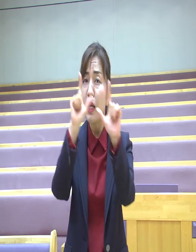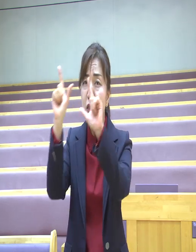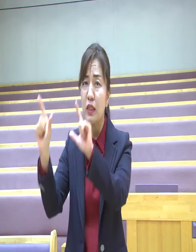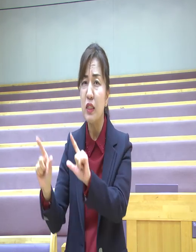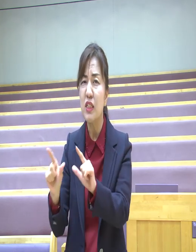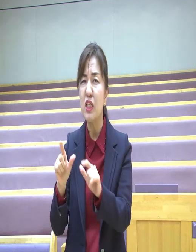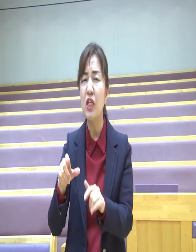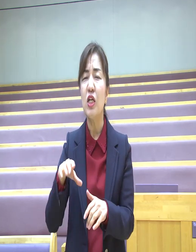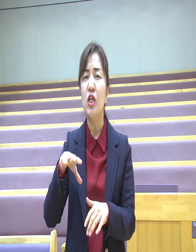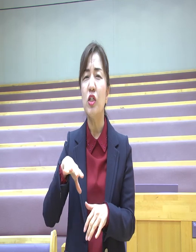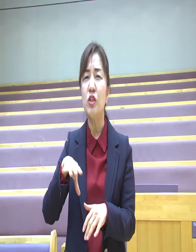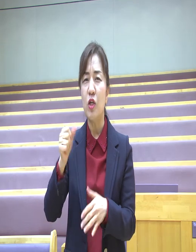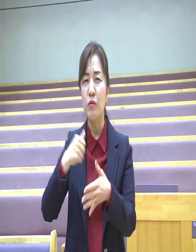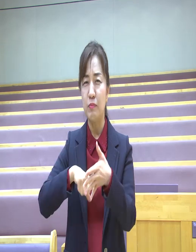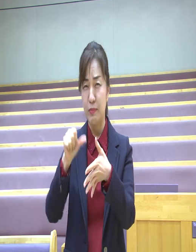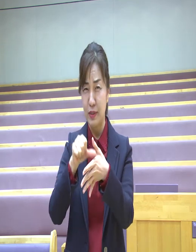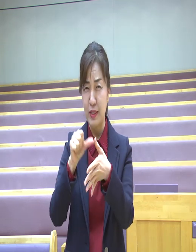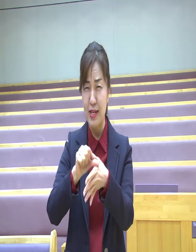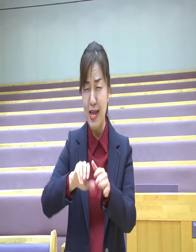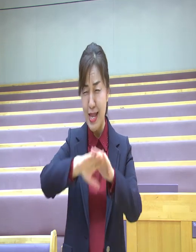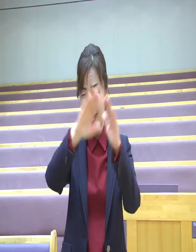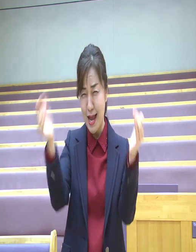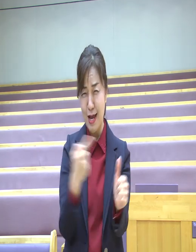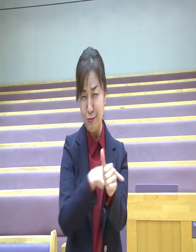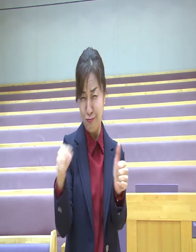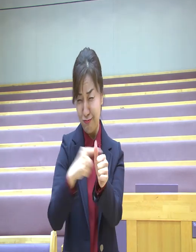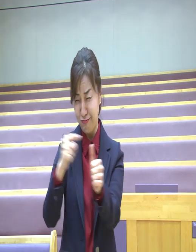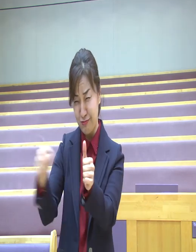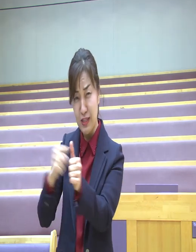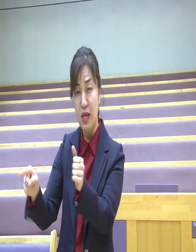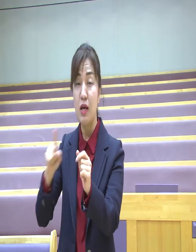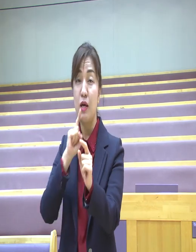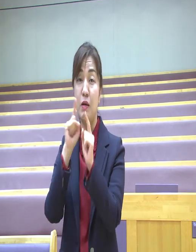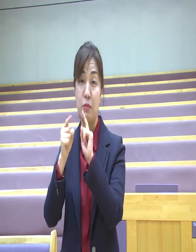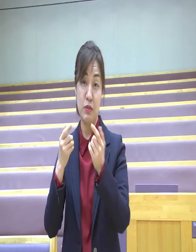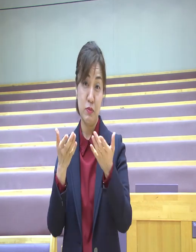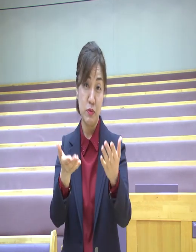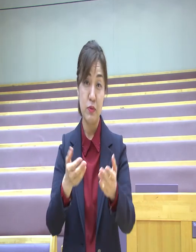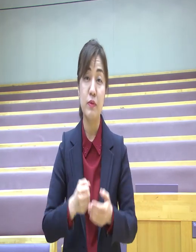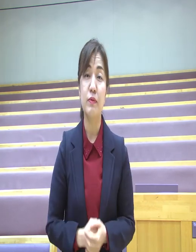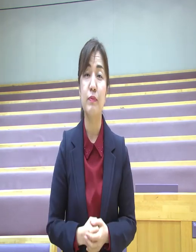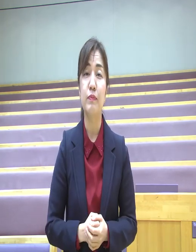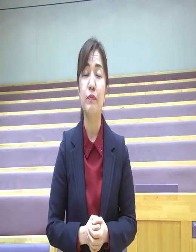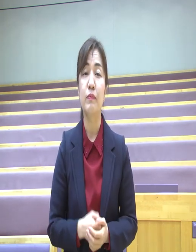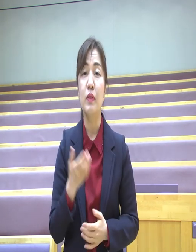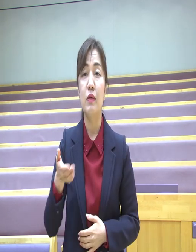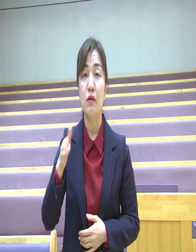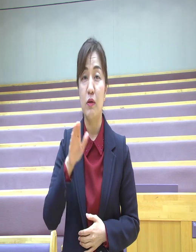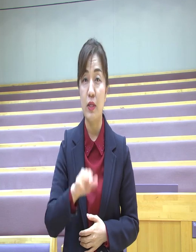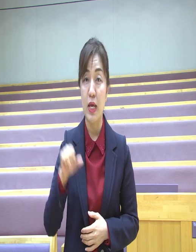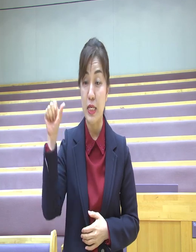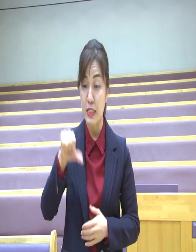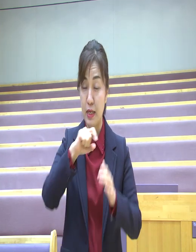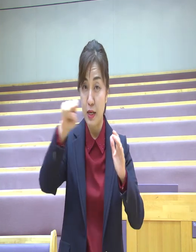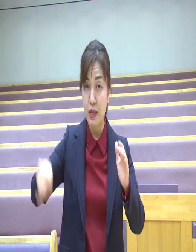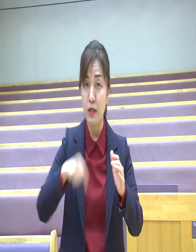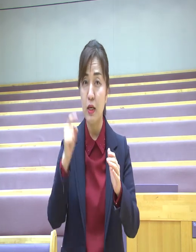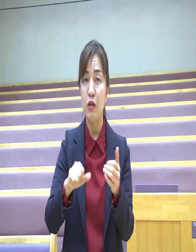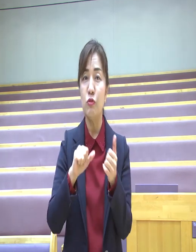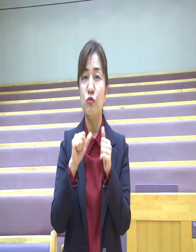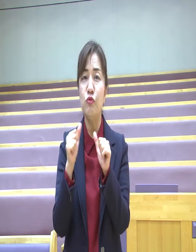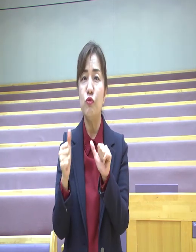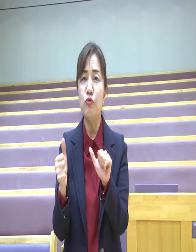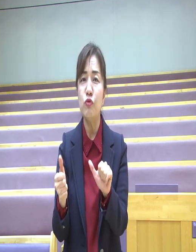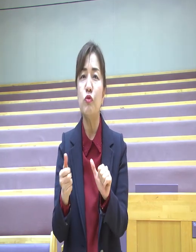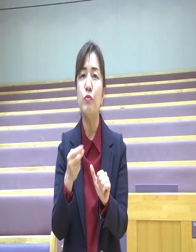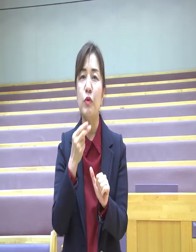모든 것의 처음 것들을 모조리 죽이시겠다 말씀하셨습니다. 그런데 이러한 재앙 속에서도